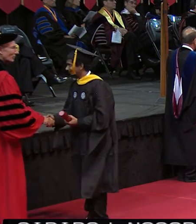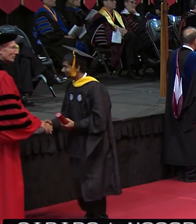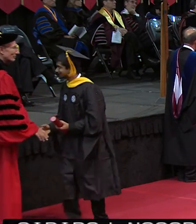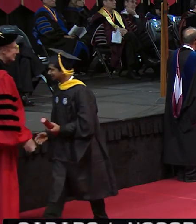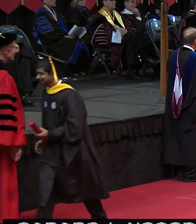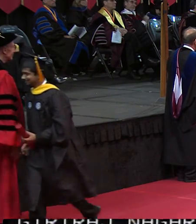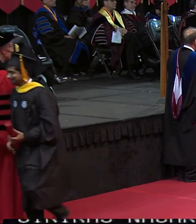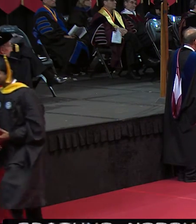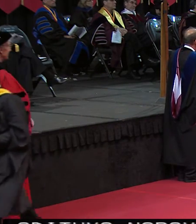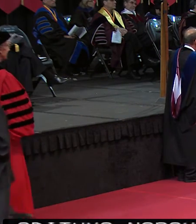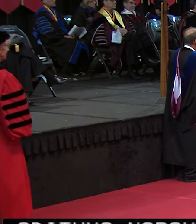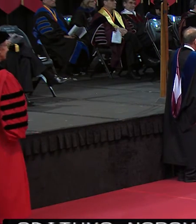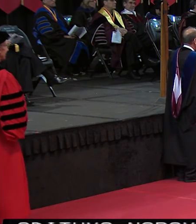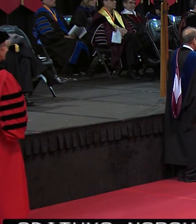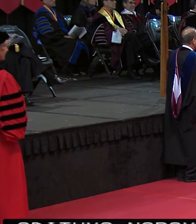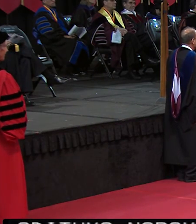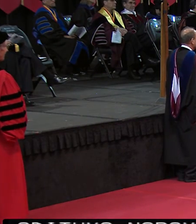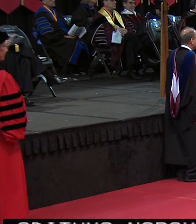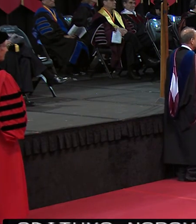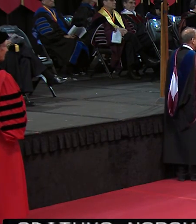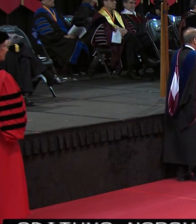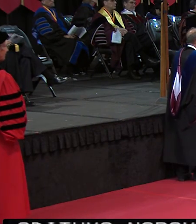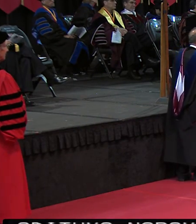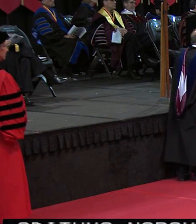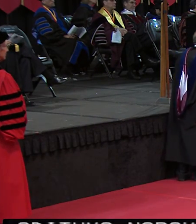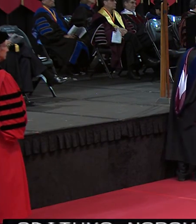Umran Nurali.